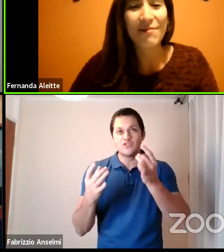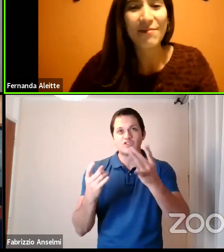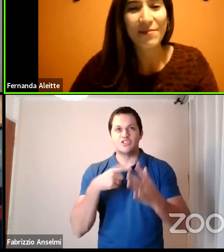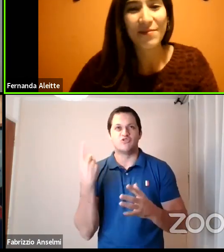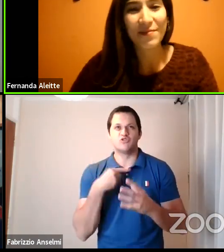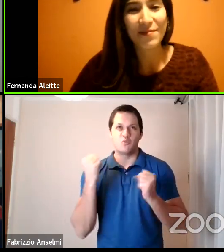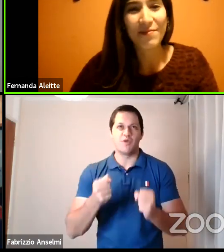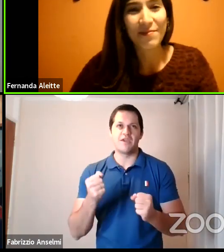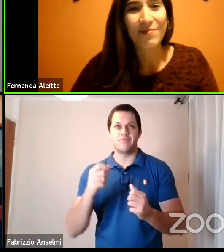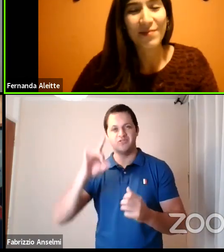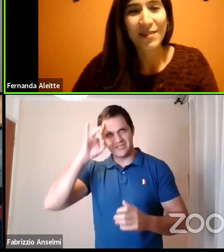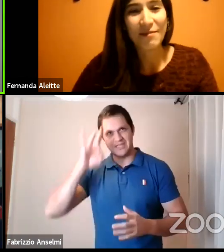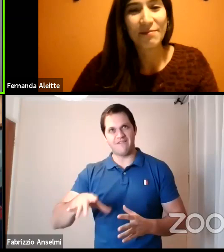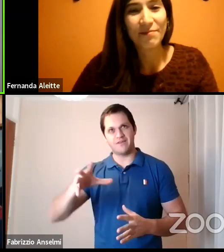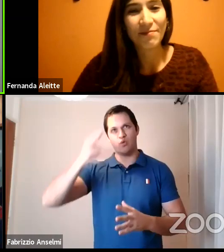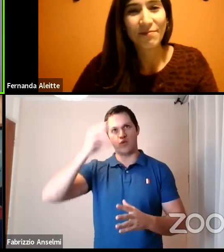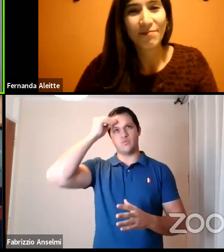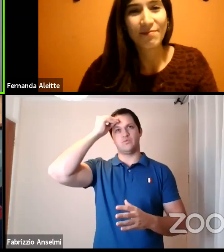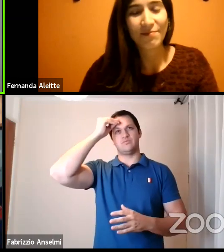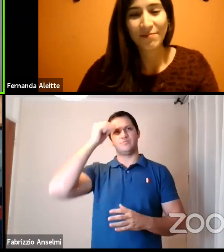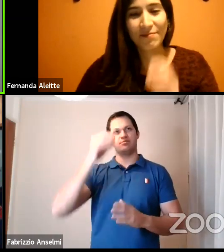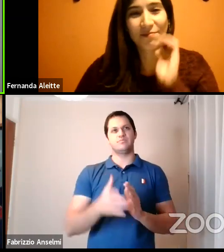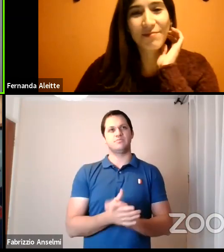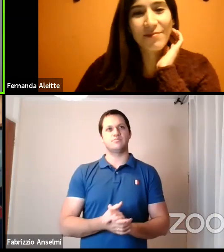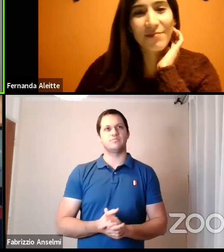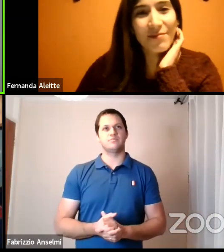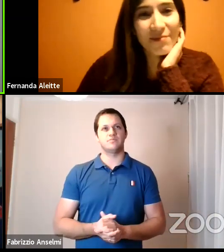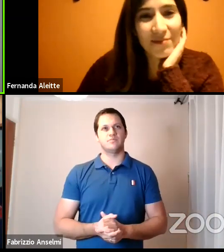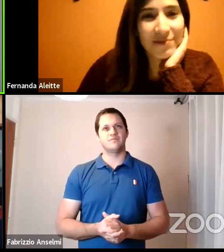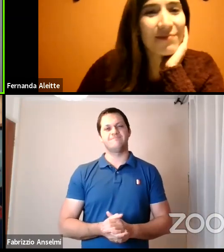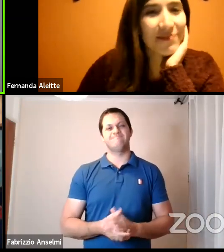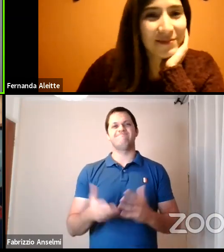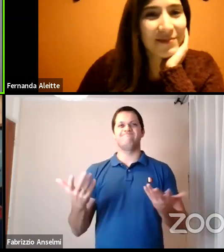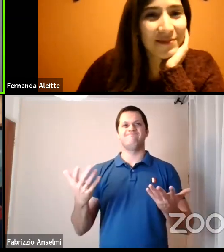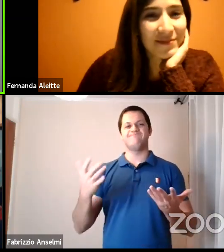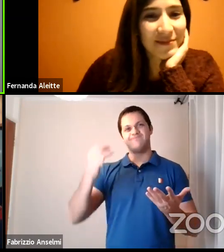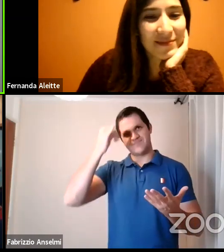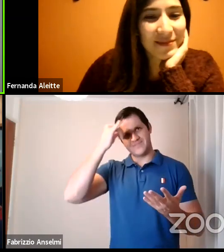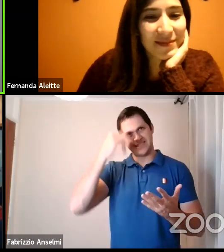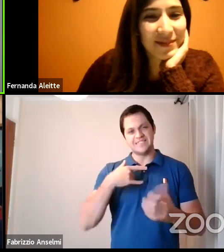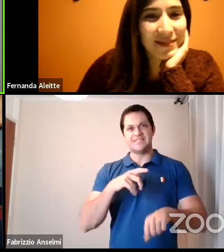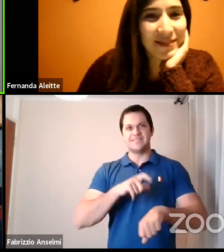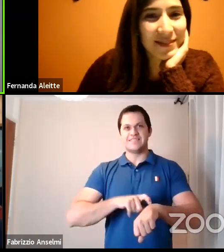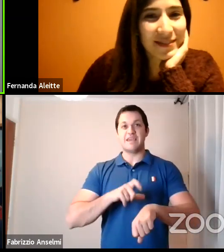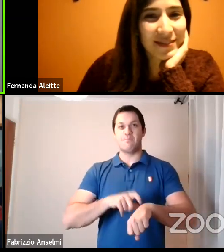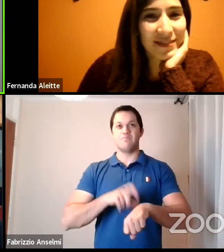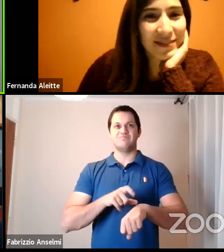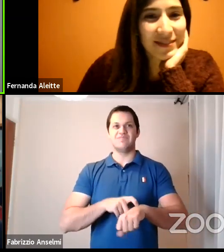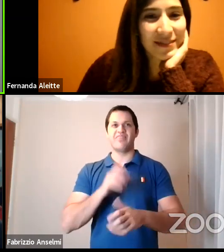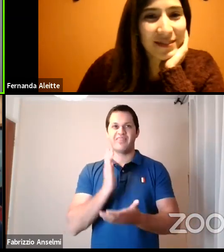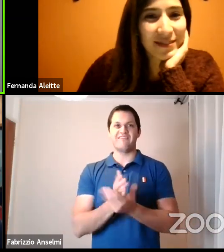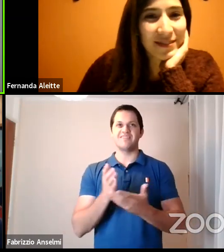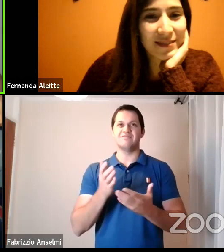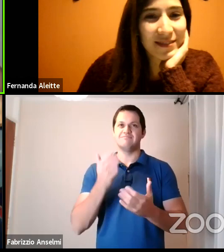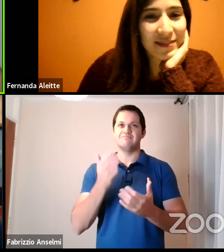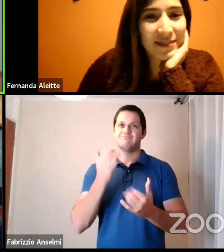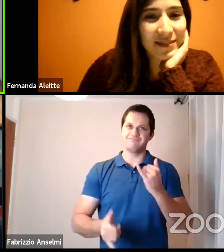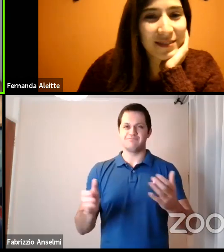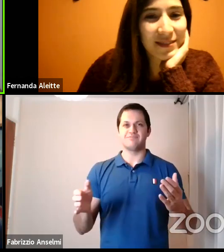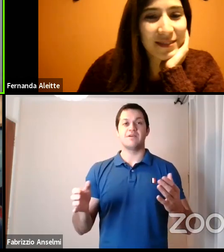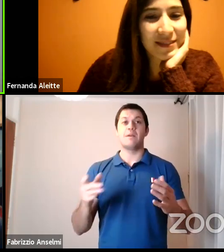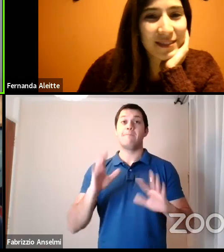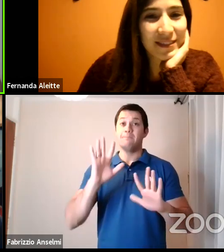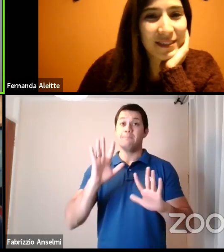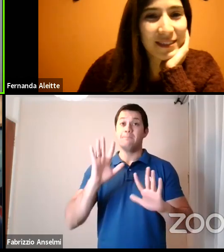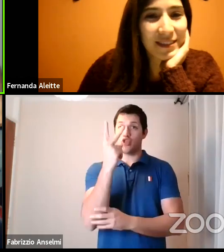lográramos saber. Miren, lamentablemente por los tiempos tenemos que ir cerrando este espacio, pero quedan dos ideas como